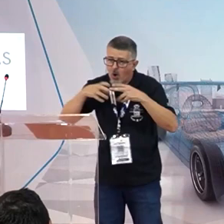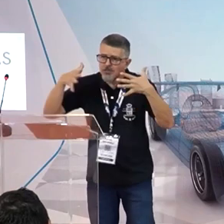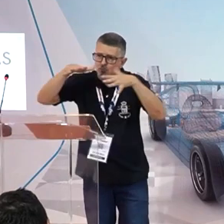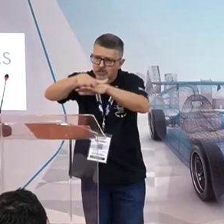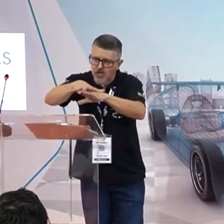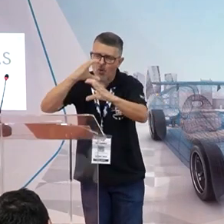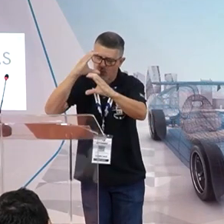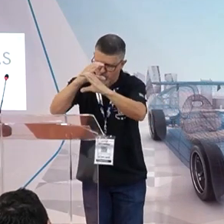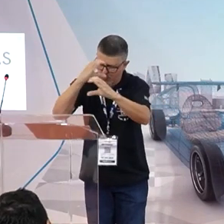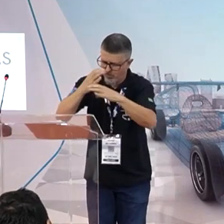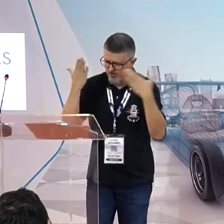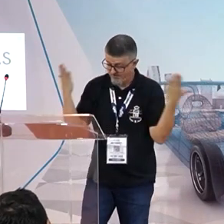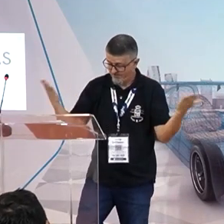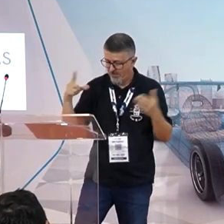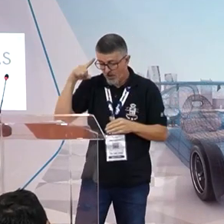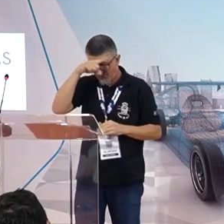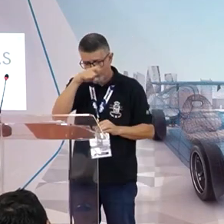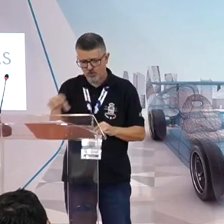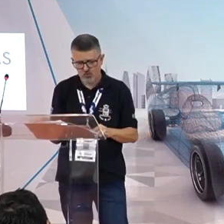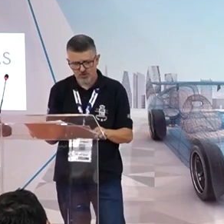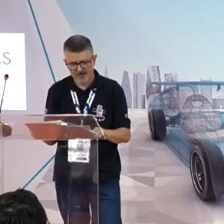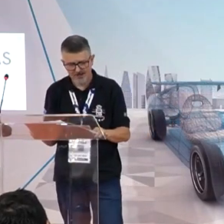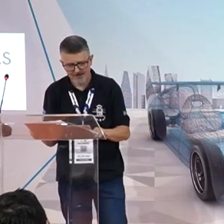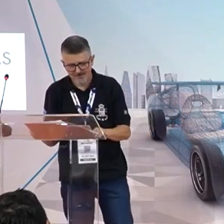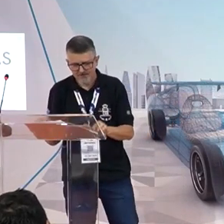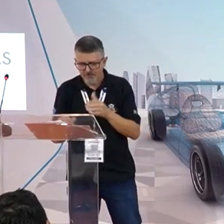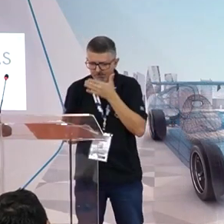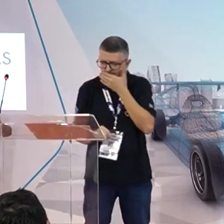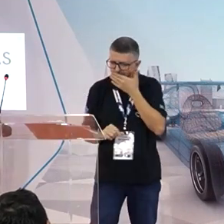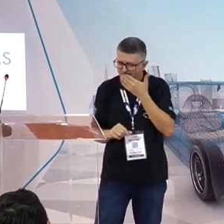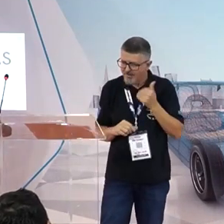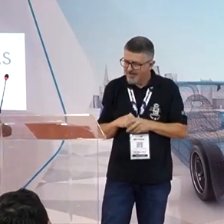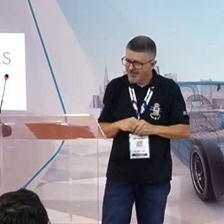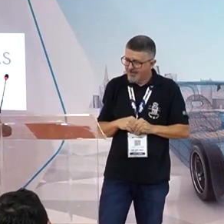inocente. Por isso que essa comunicação nossa é muito difícil.